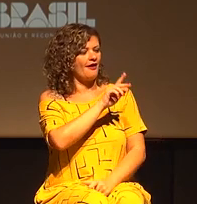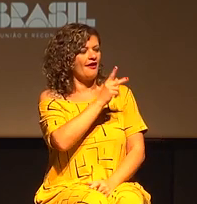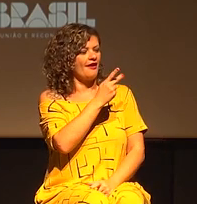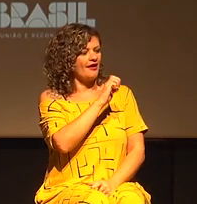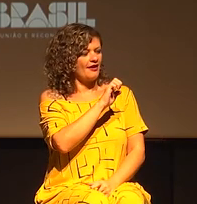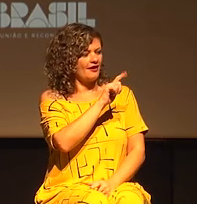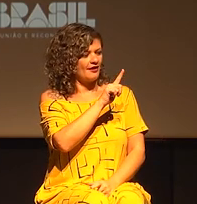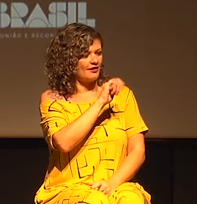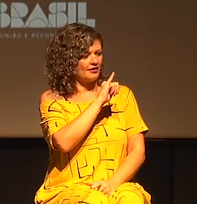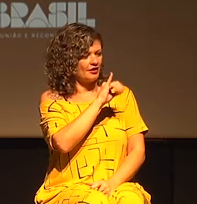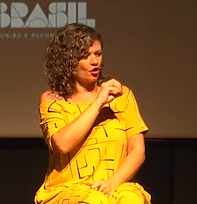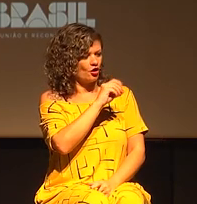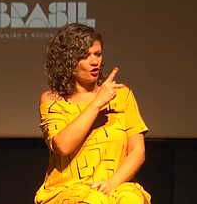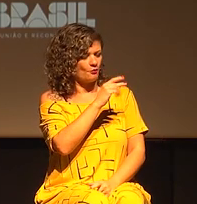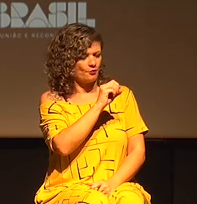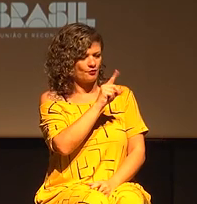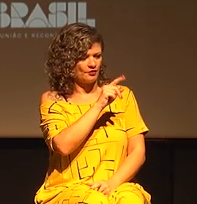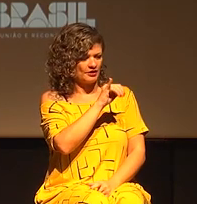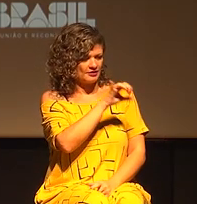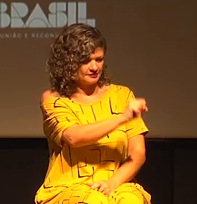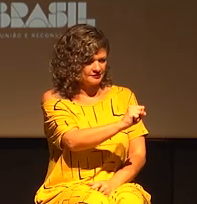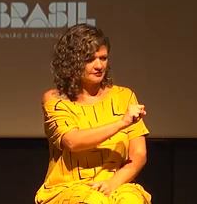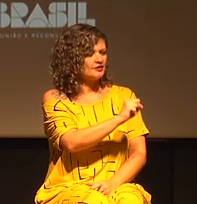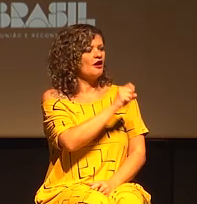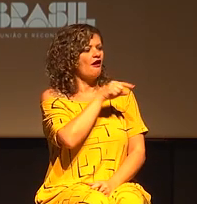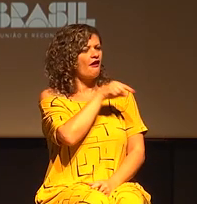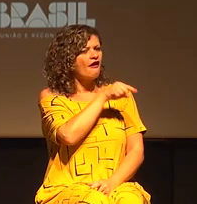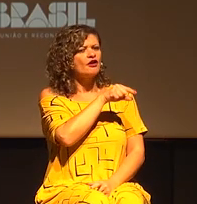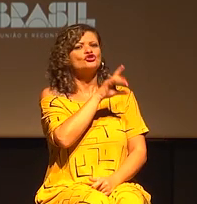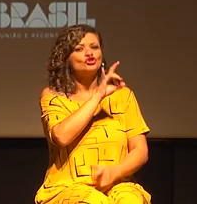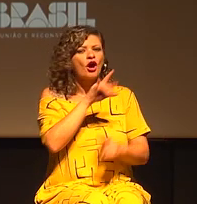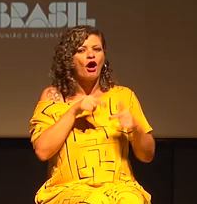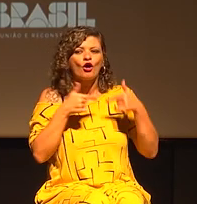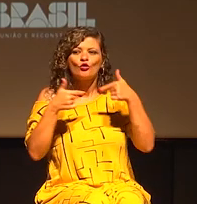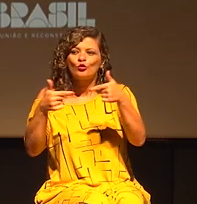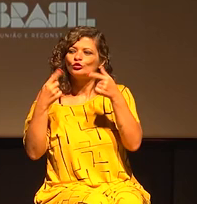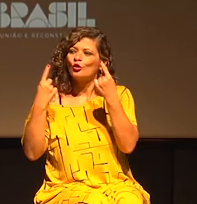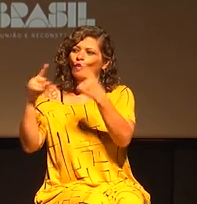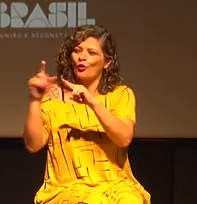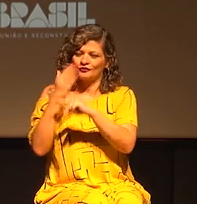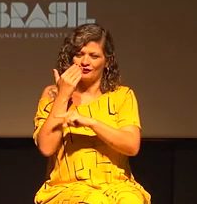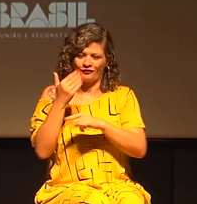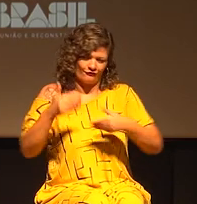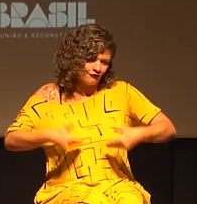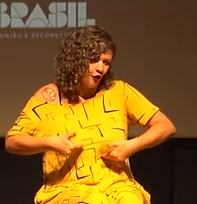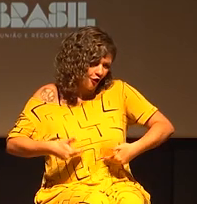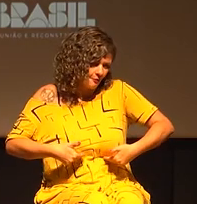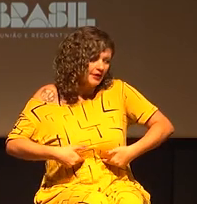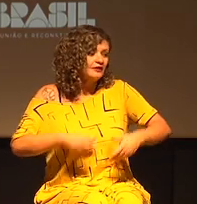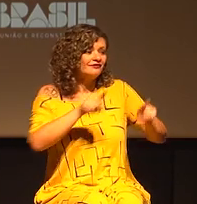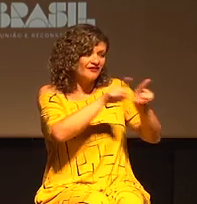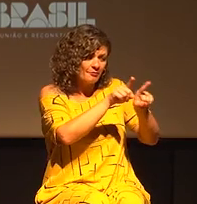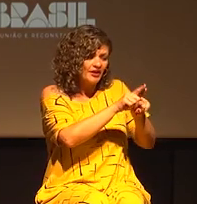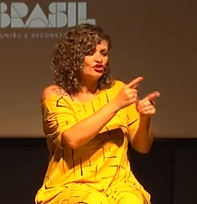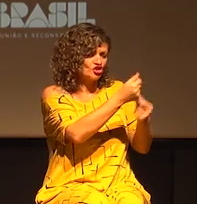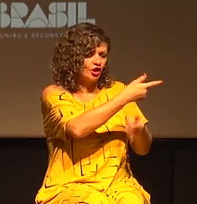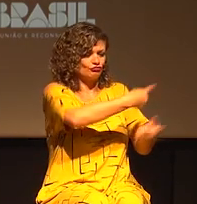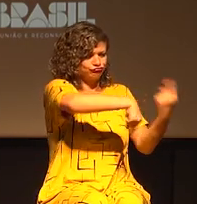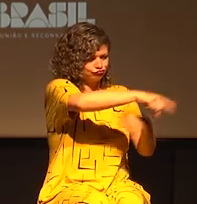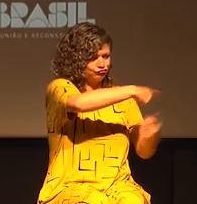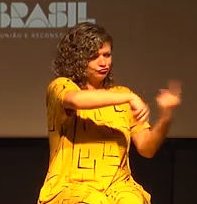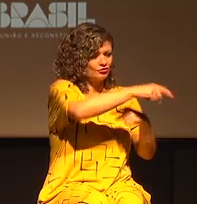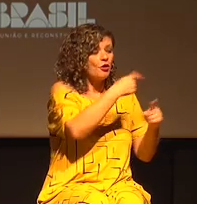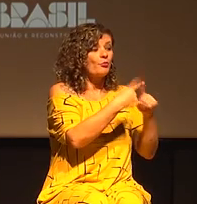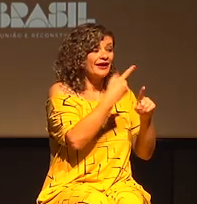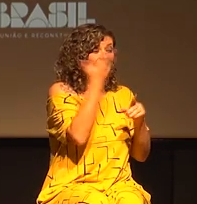transformação não só no combate à fome mas igual a outra colega comentou geração de renda eh um local que era inabitável que era uma